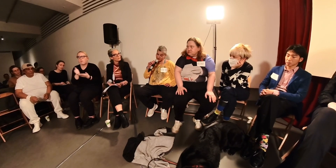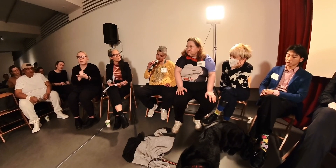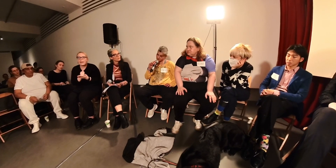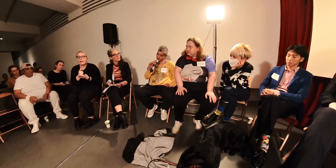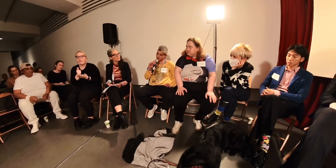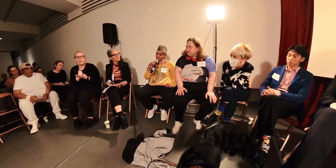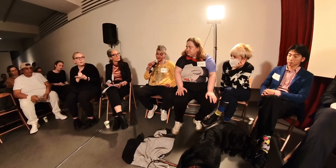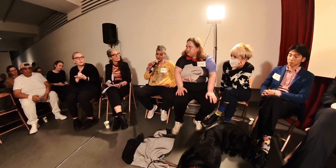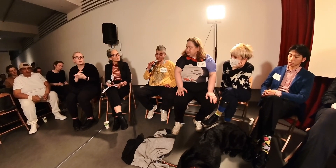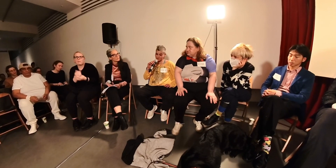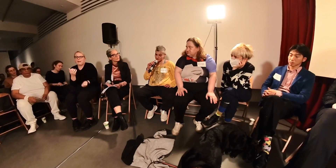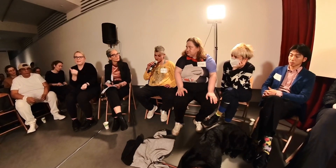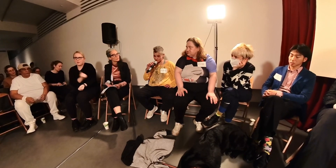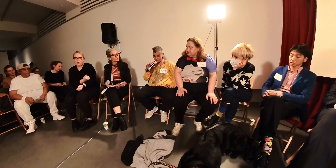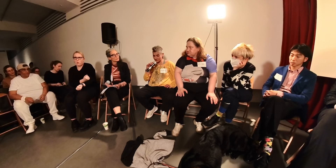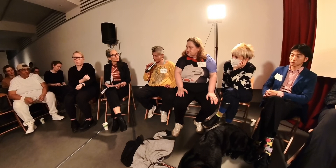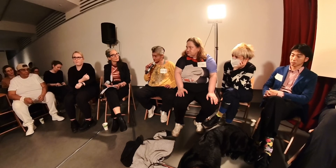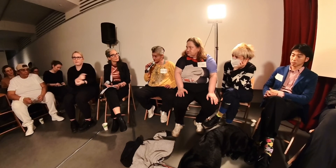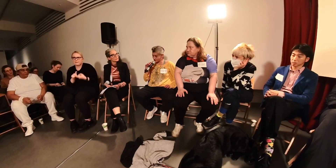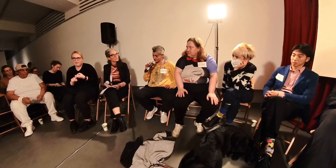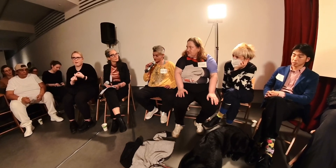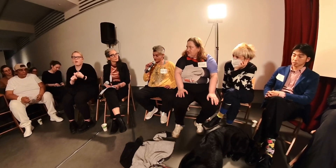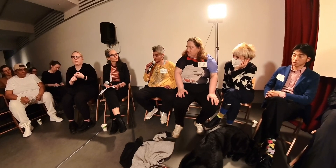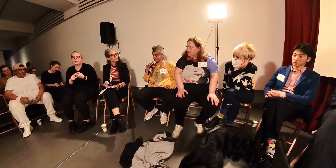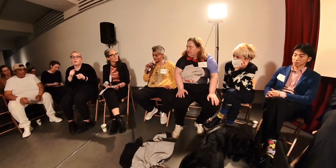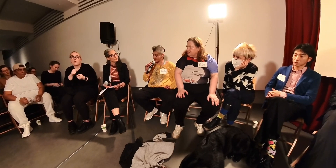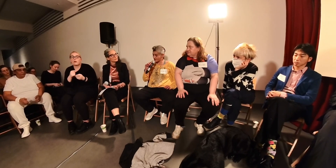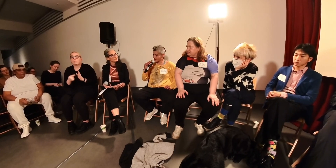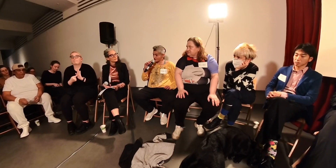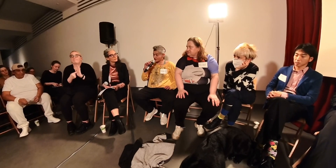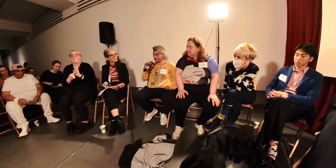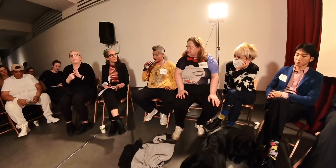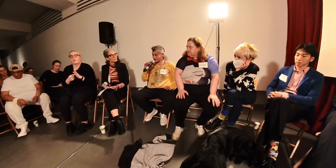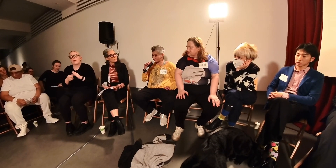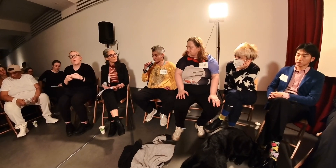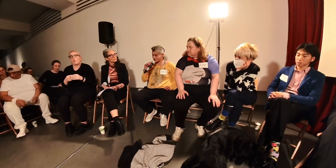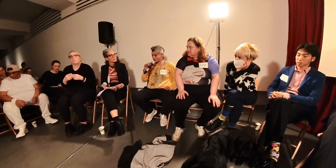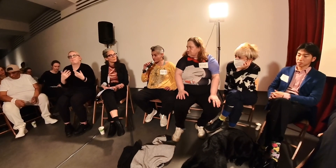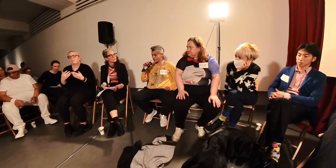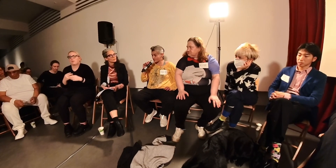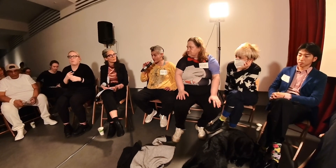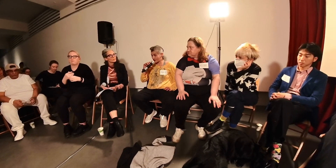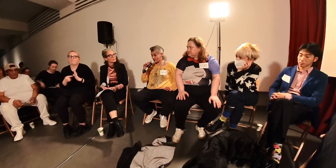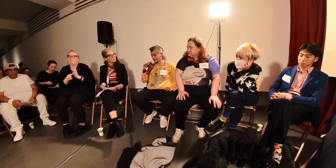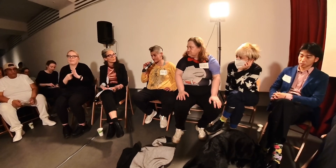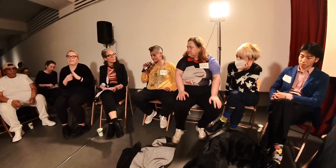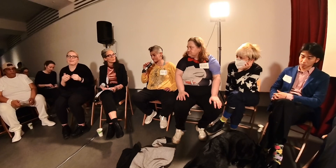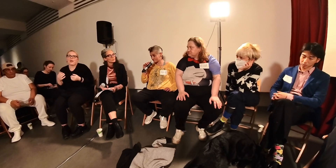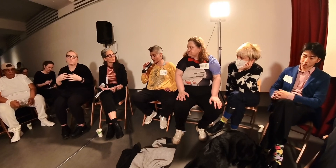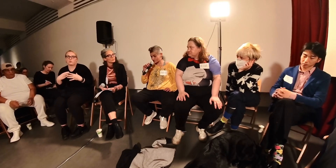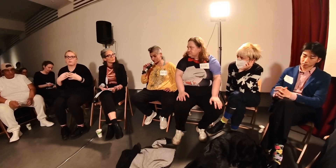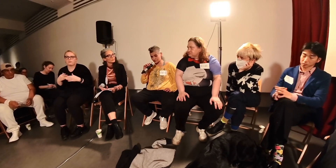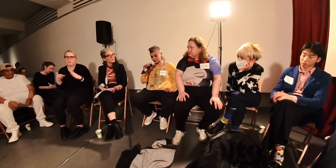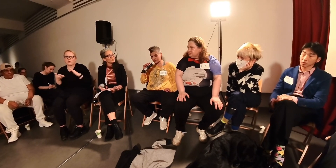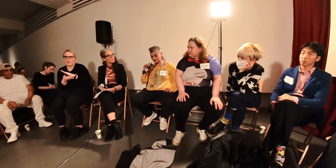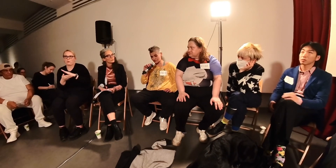lidi úplně na čemkoliv. My se snažíme být hlas jejich a každá z nás jakoby